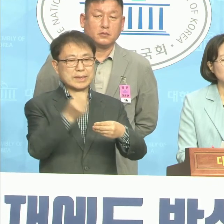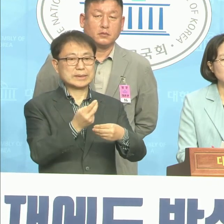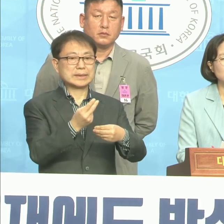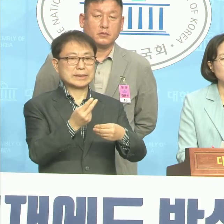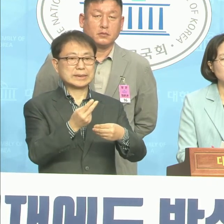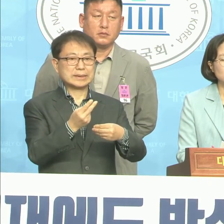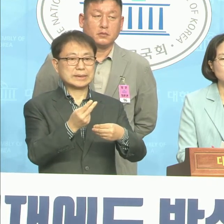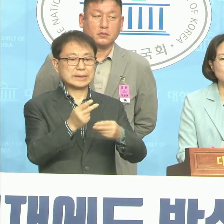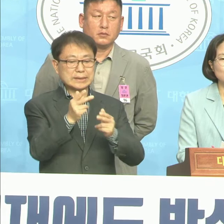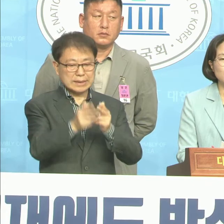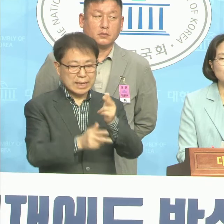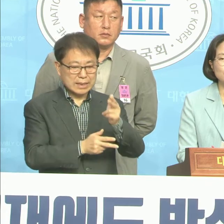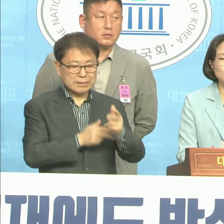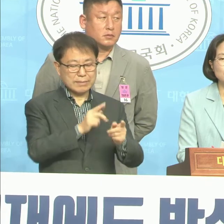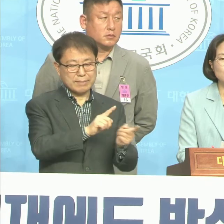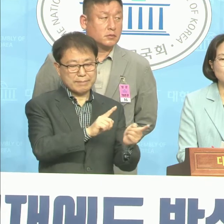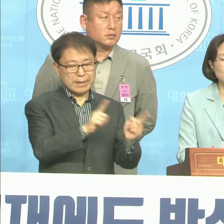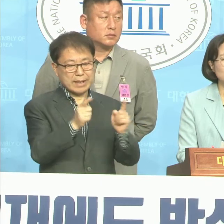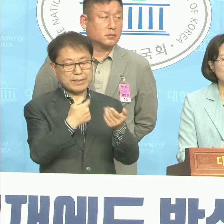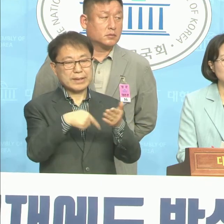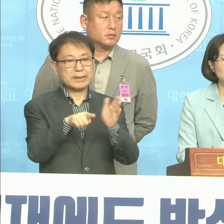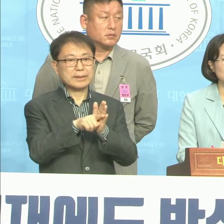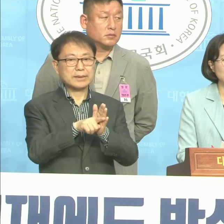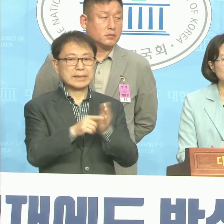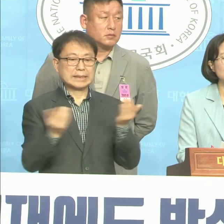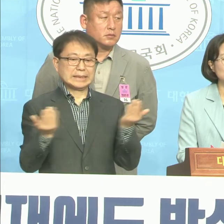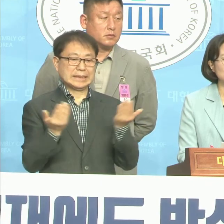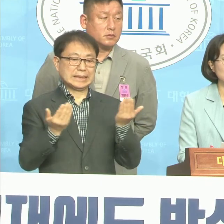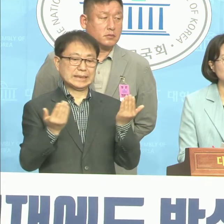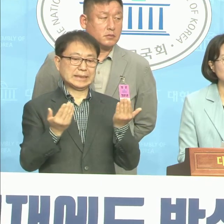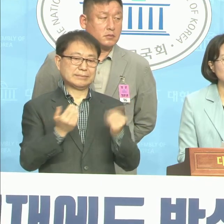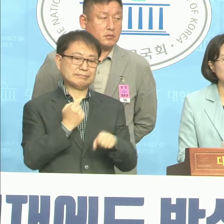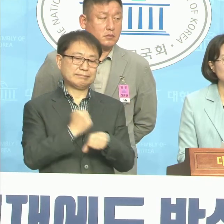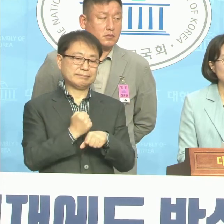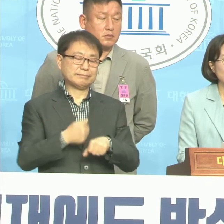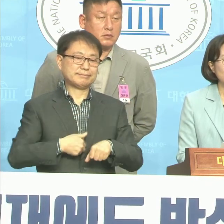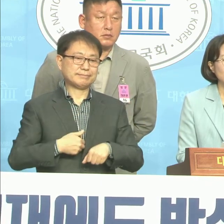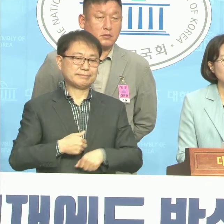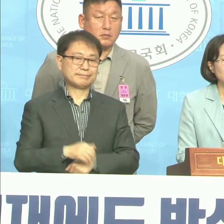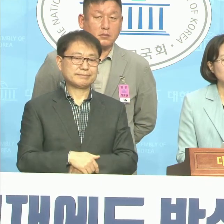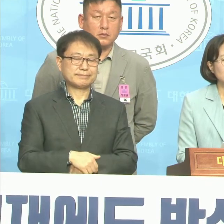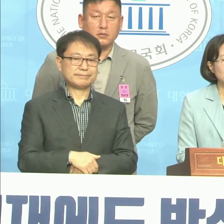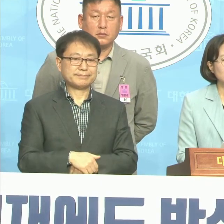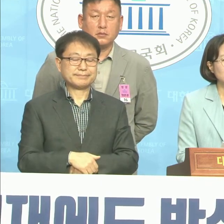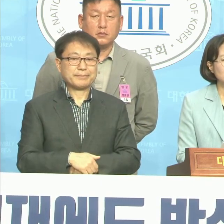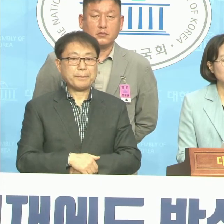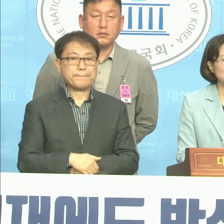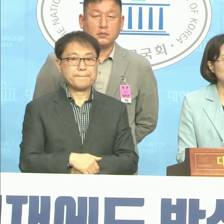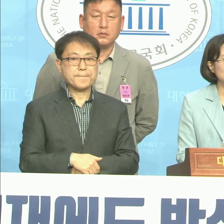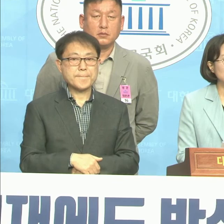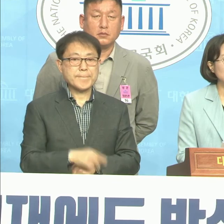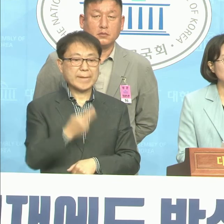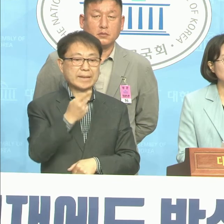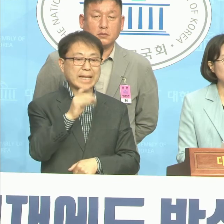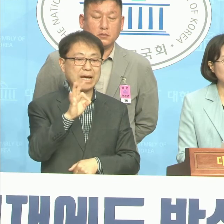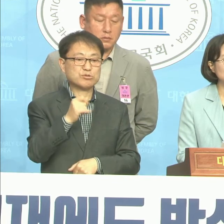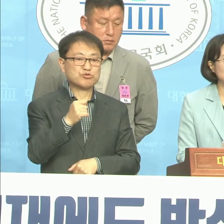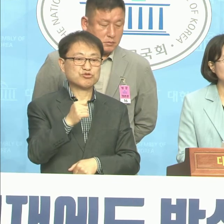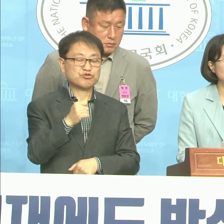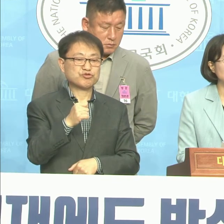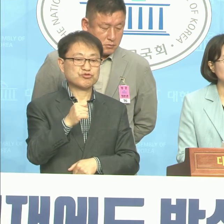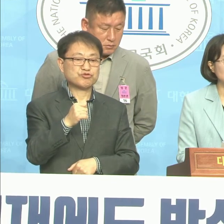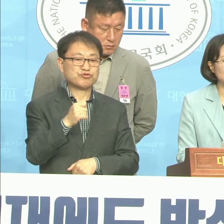산업의 전선으로 돌아올 수 있도록 길을 만들어 주셔야 합니다 아 대우조선해양 을